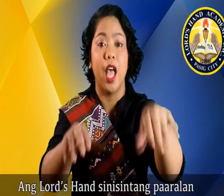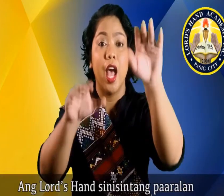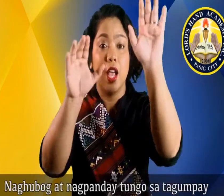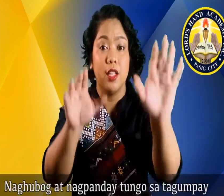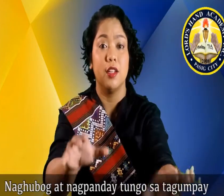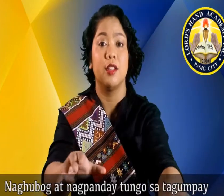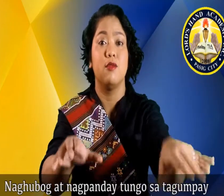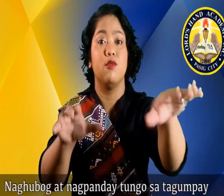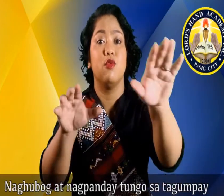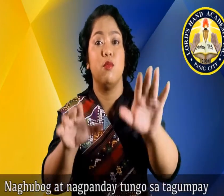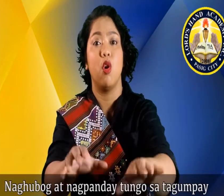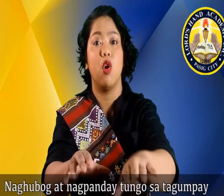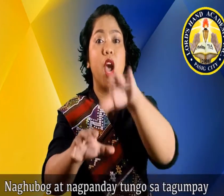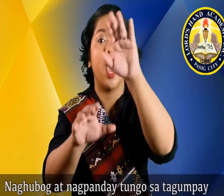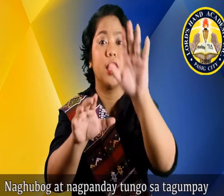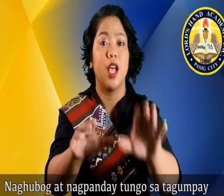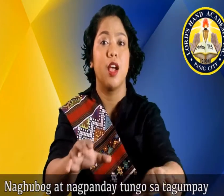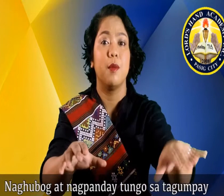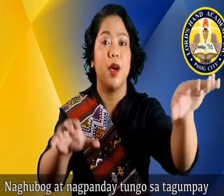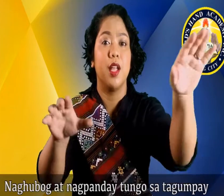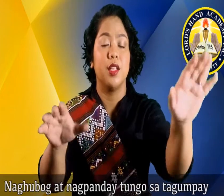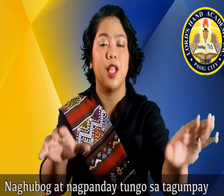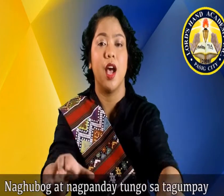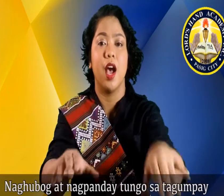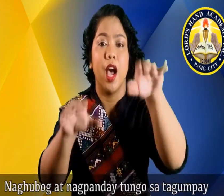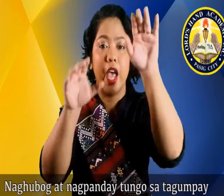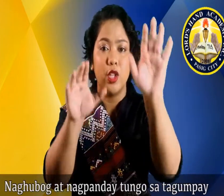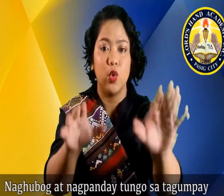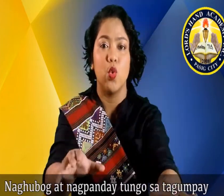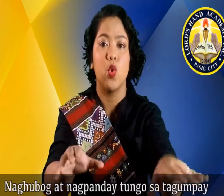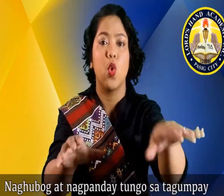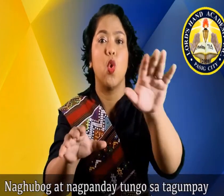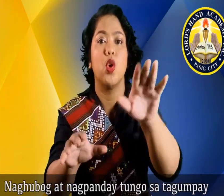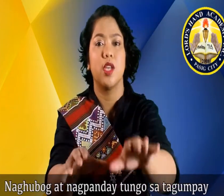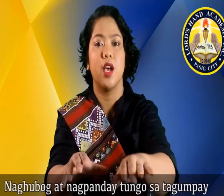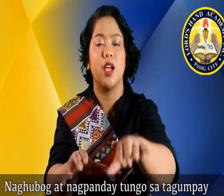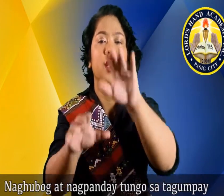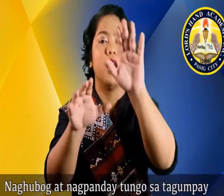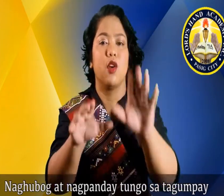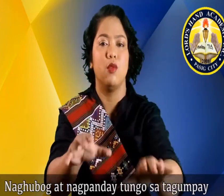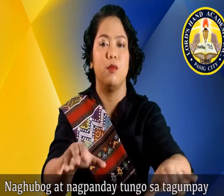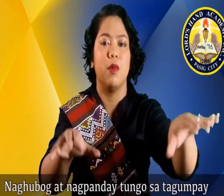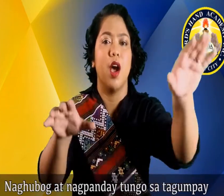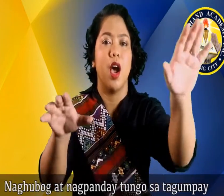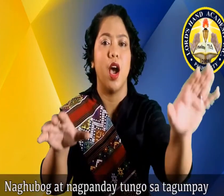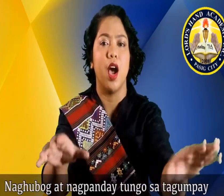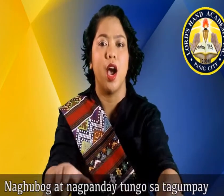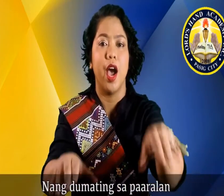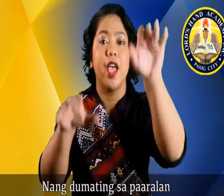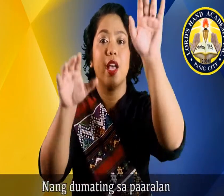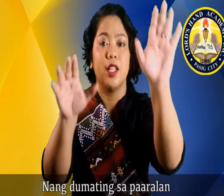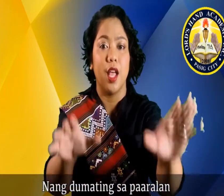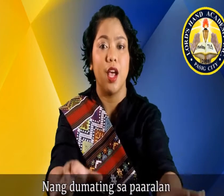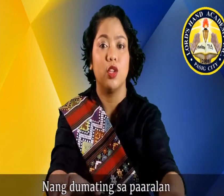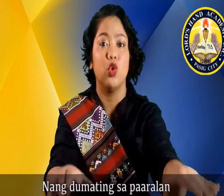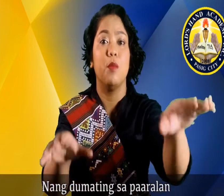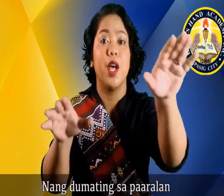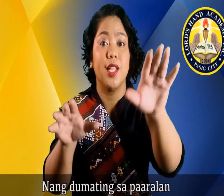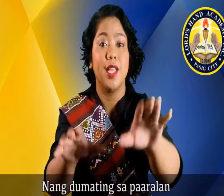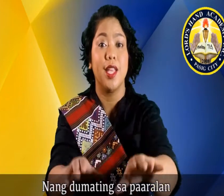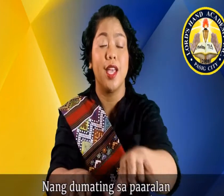paaralan, naghubog at nagpanday tungo sa tagumpay.